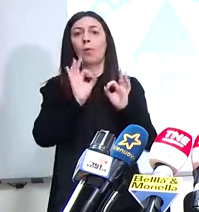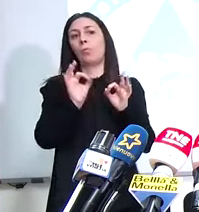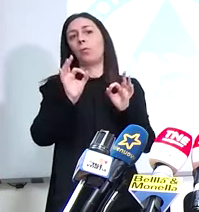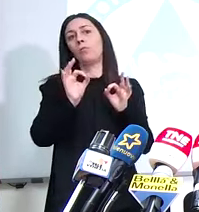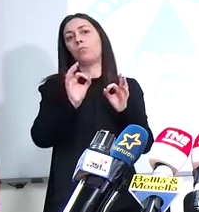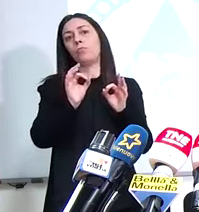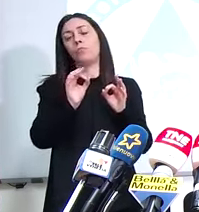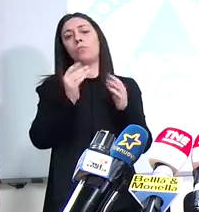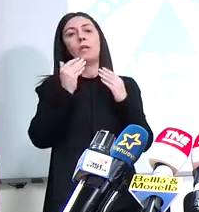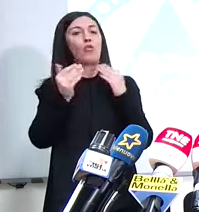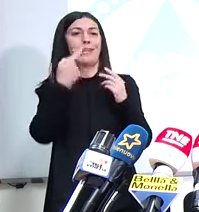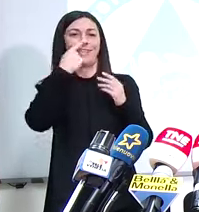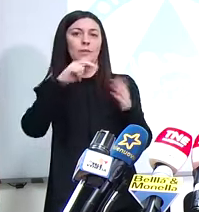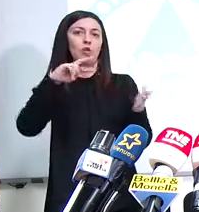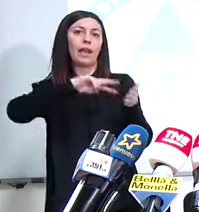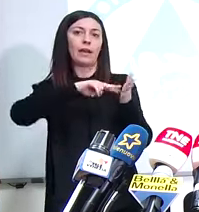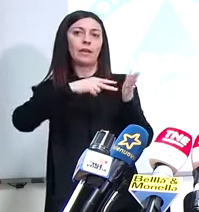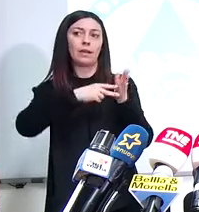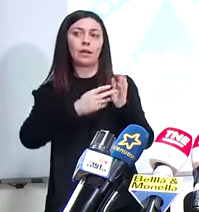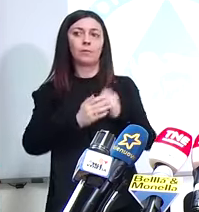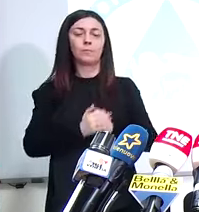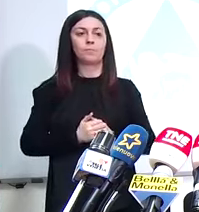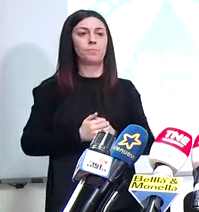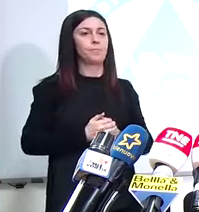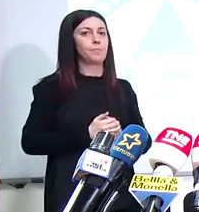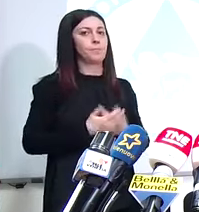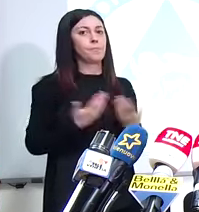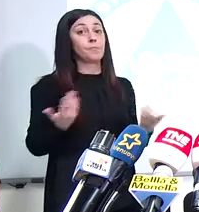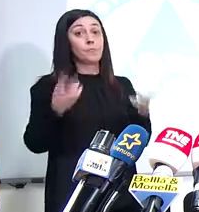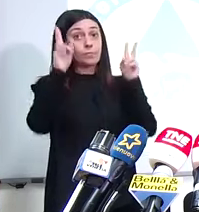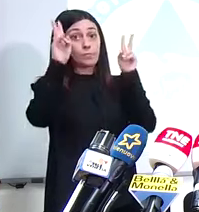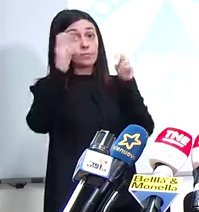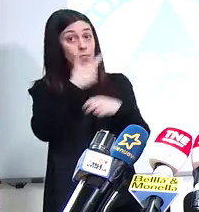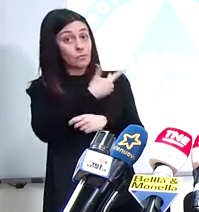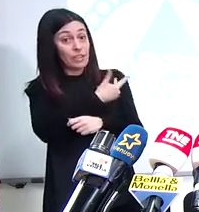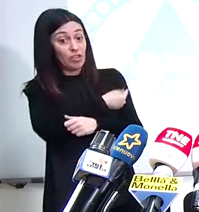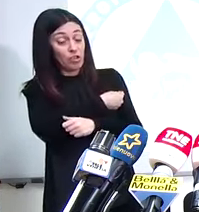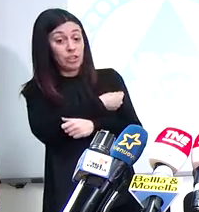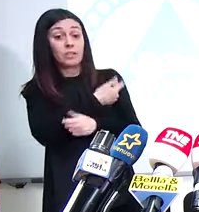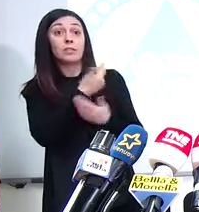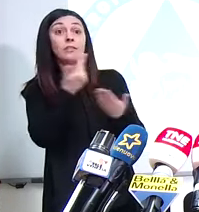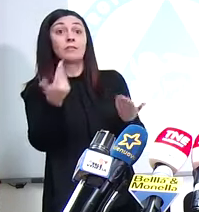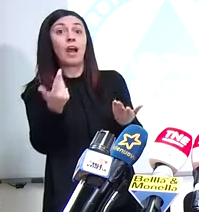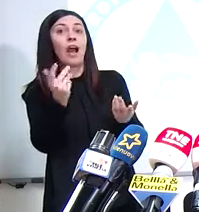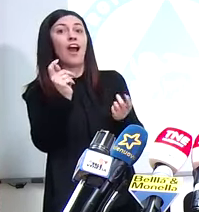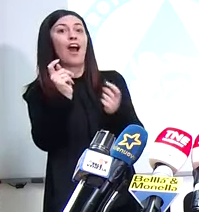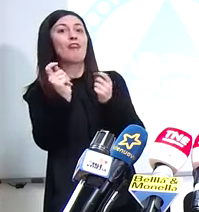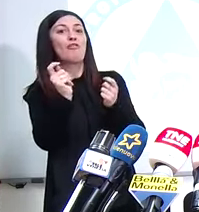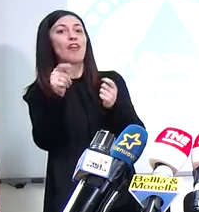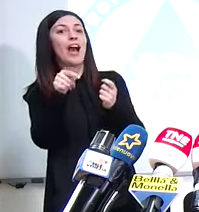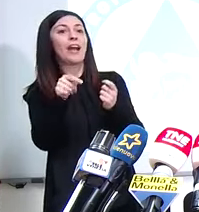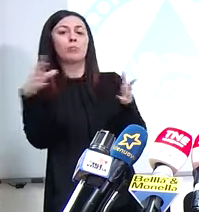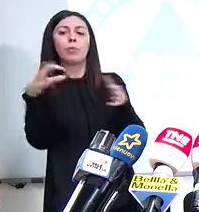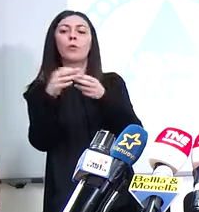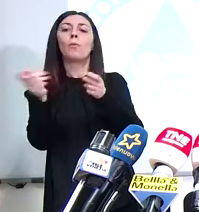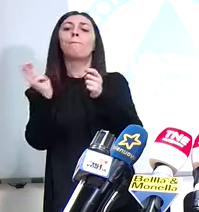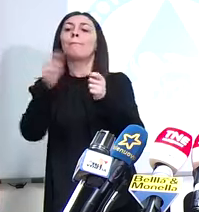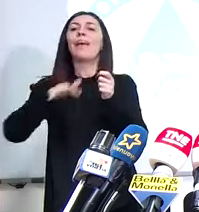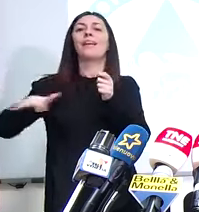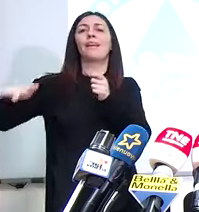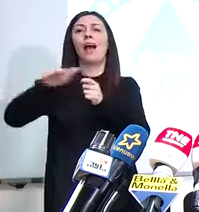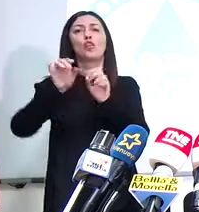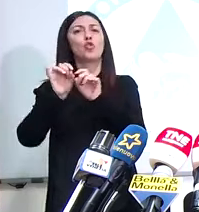sulla schiena appunto dei vaccini il business a questo punto di vaccini nel mercato libero lei ritiene che